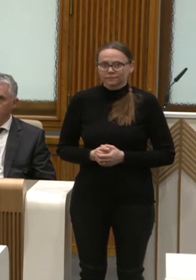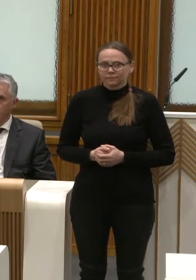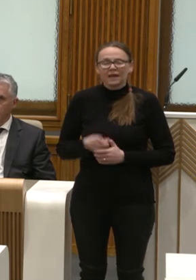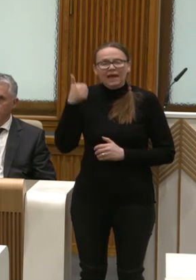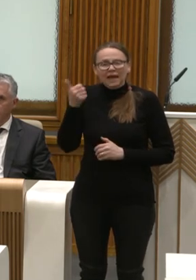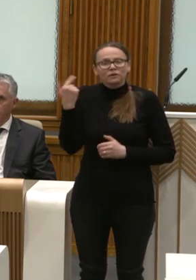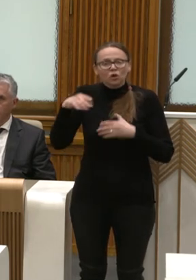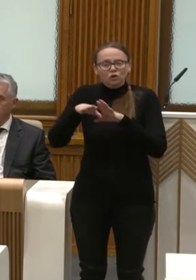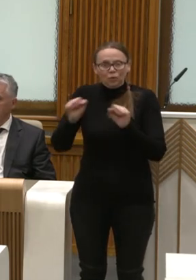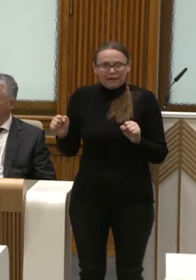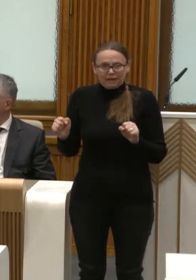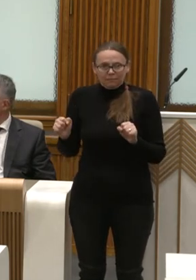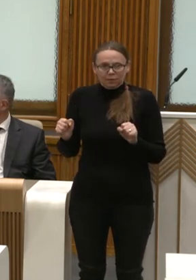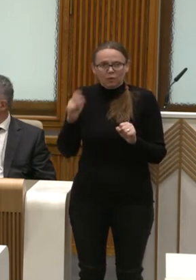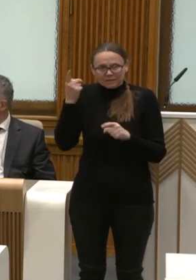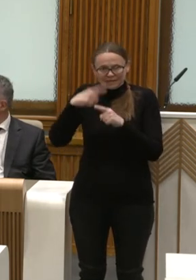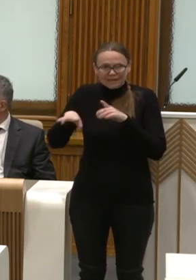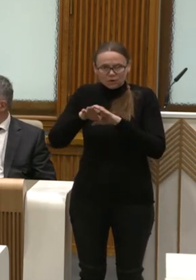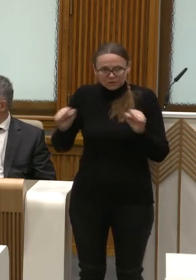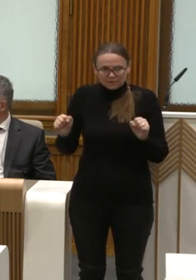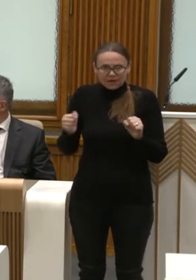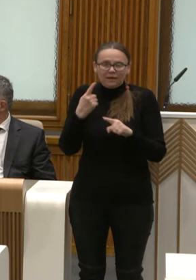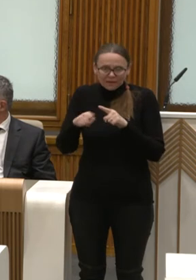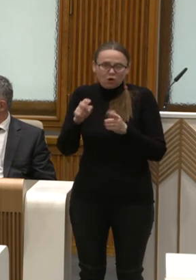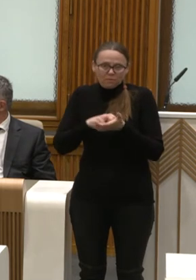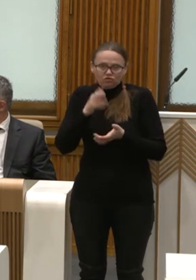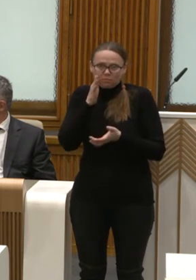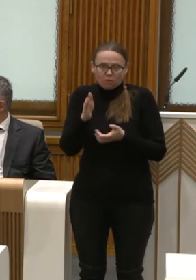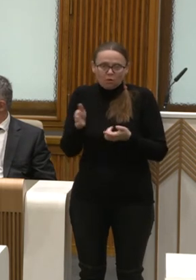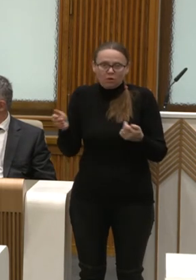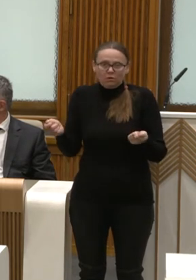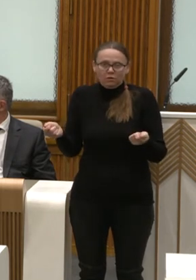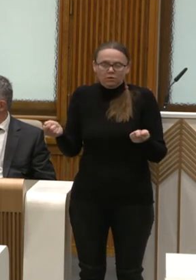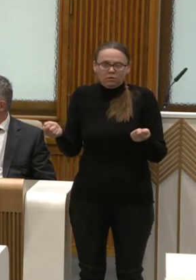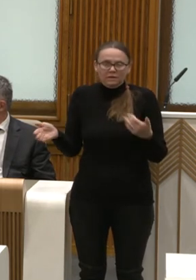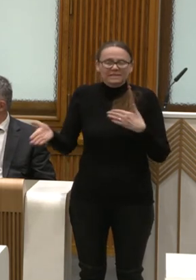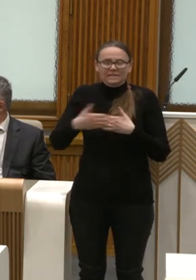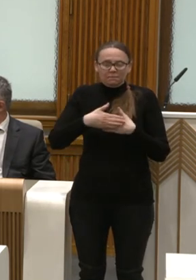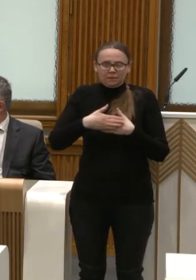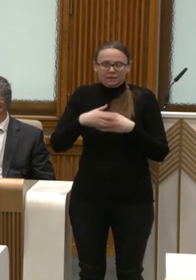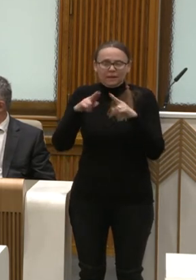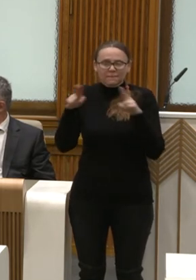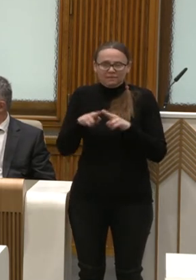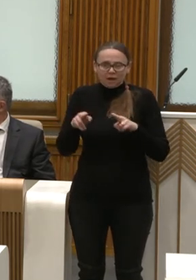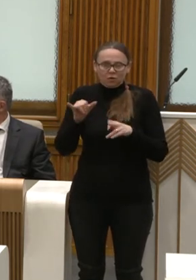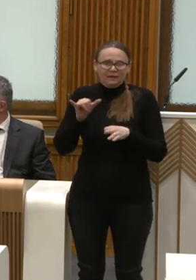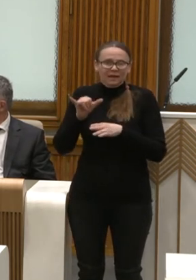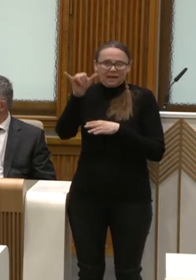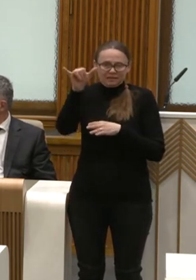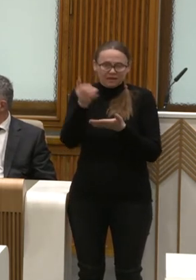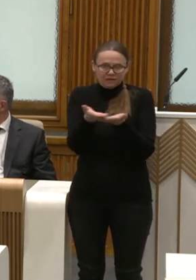Eden od ukrepov, ki se delno izvaja, delno se še bo, je zaprtje mednarodnih letališč